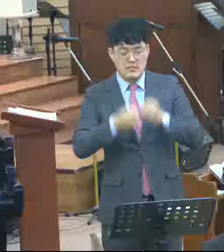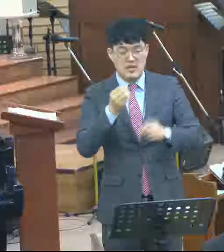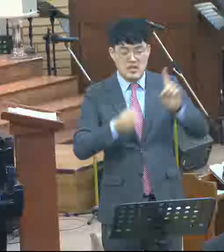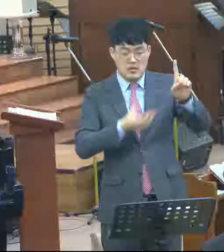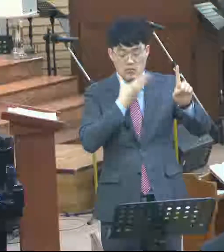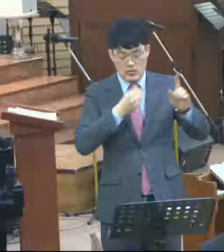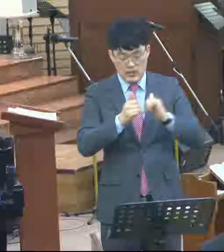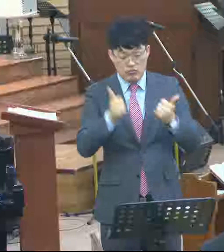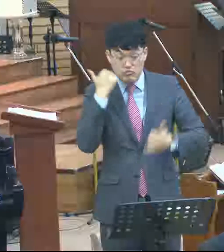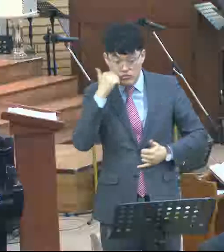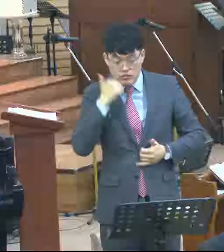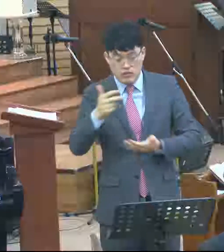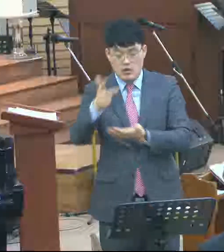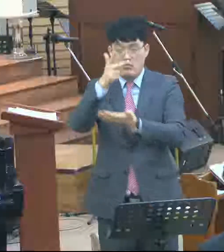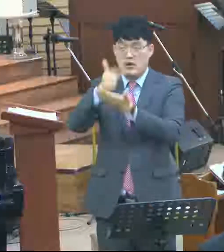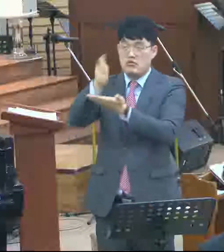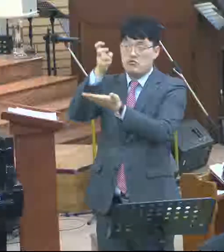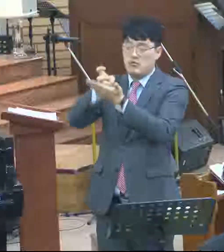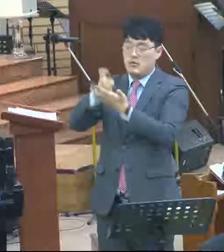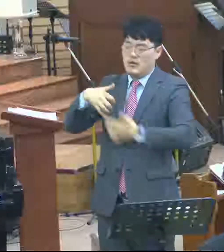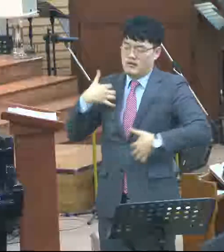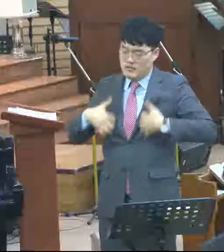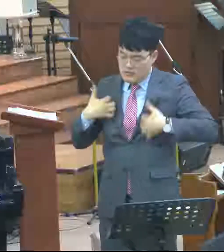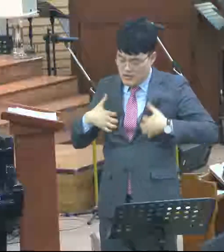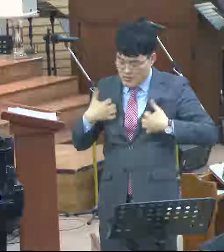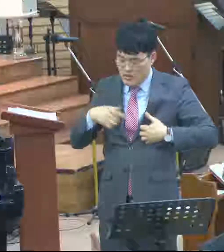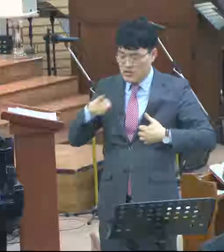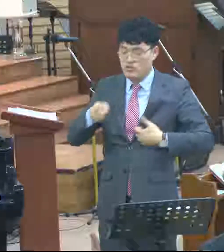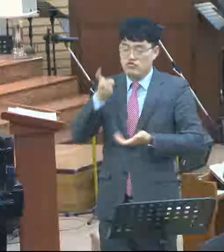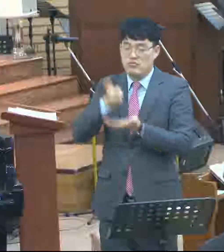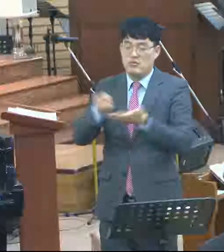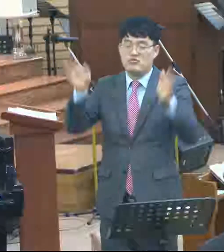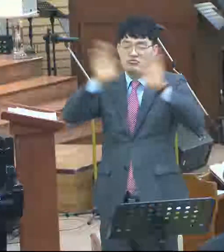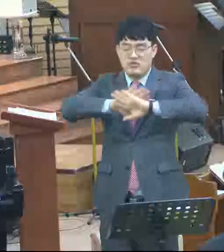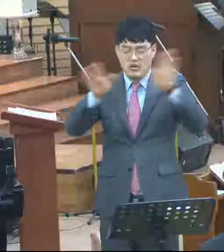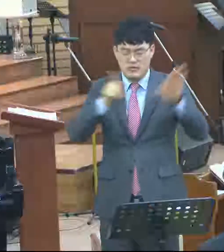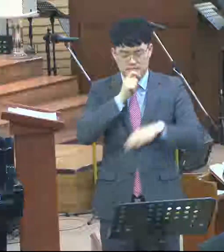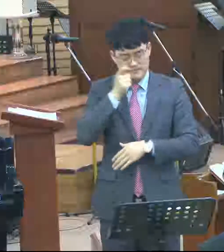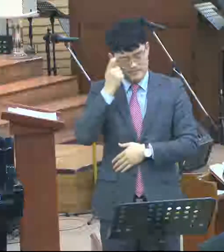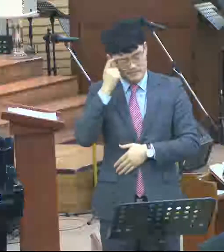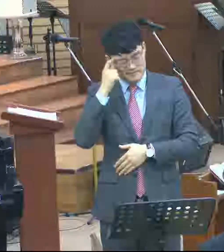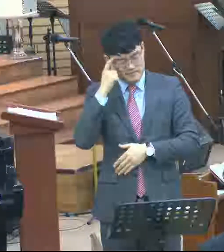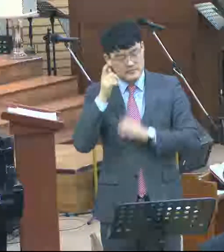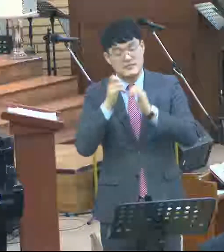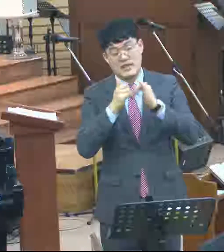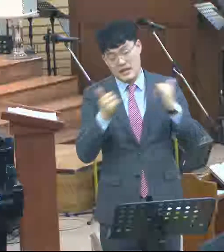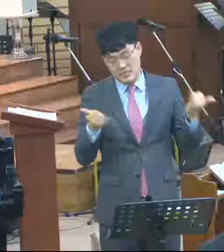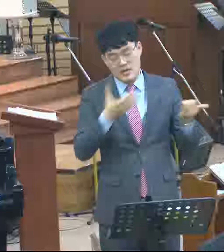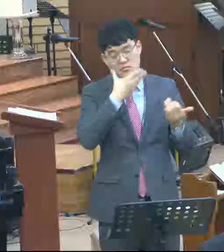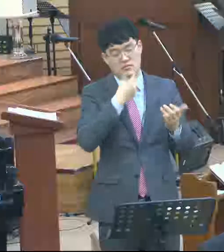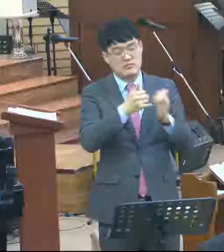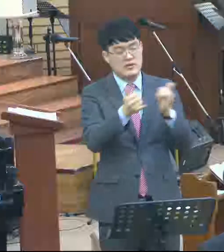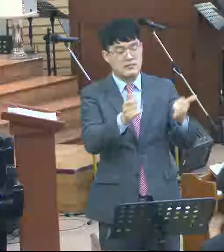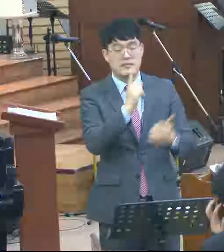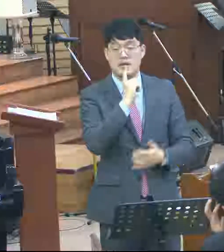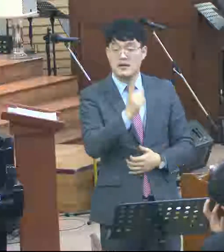그 율법을 주야로 묵상하는 사람이다 그랬어요. 이 말씀만 보면 어떻게 그 사람이 행복하고